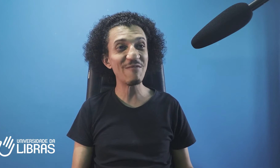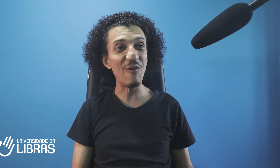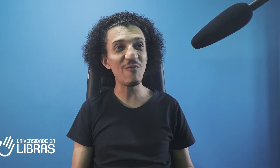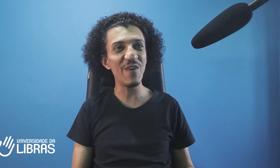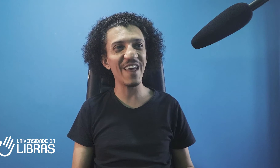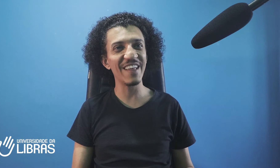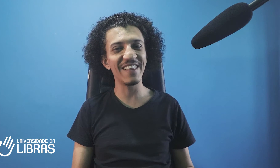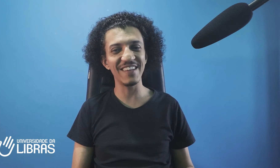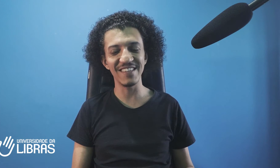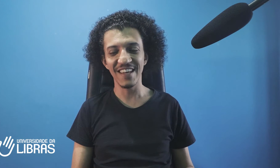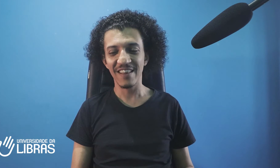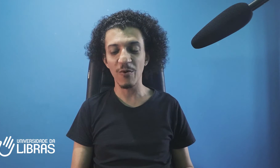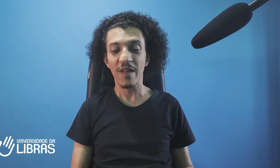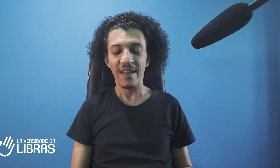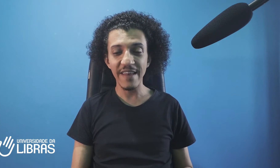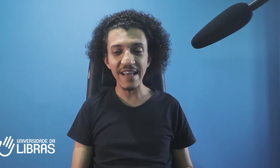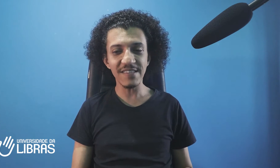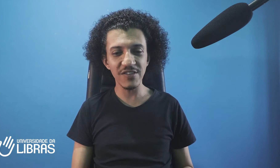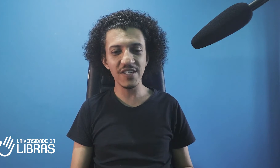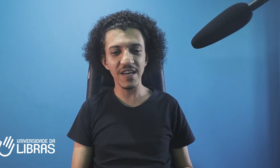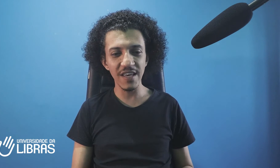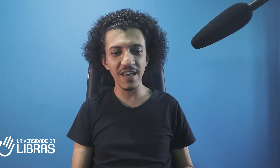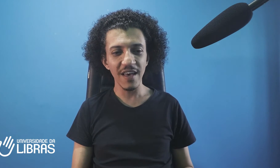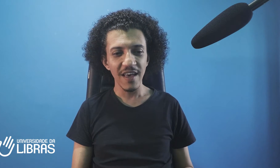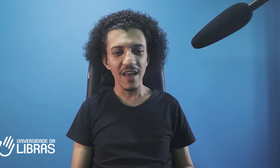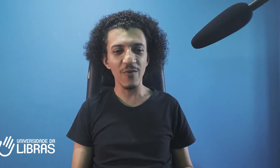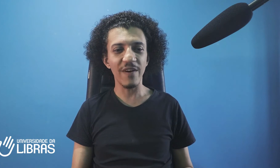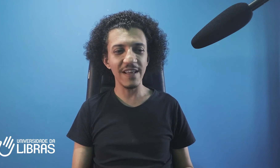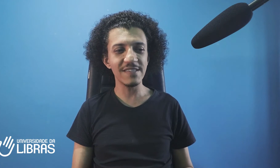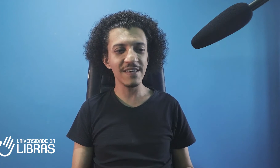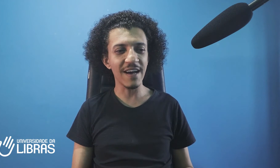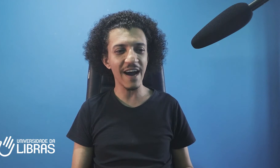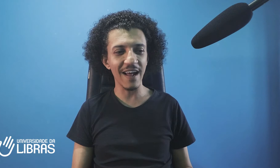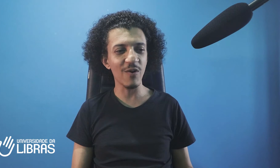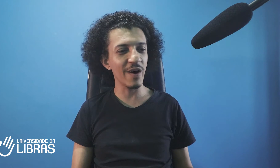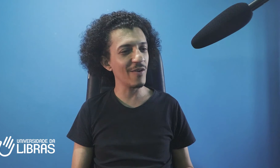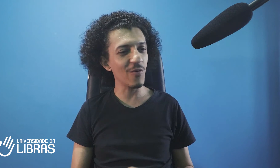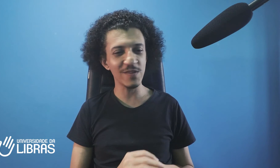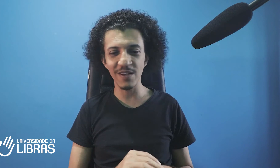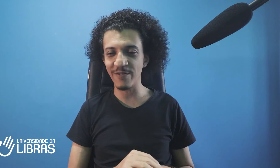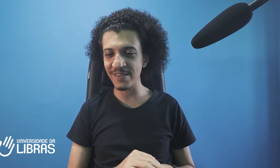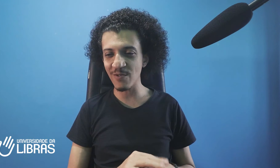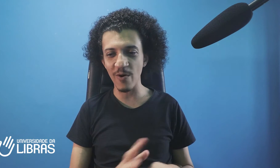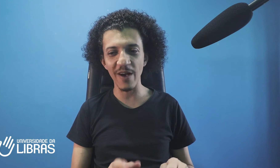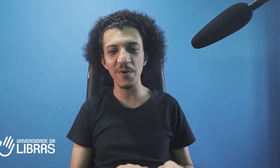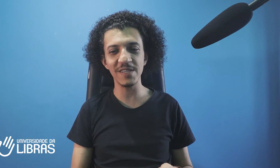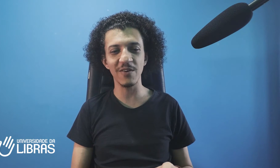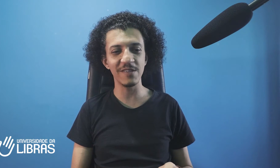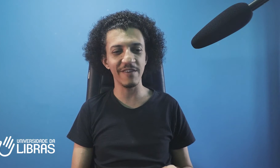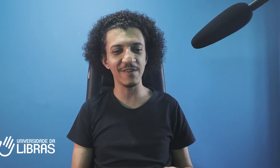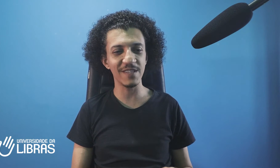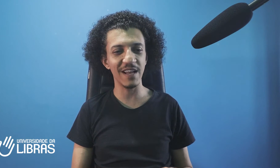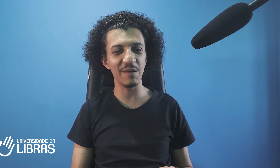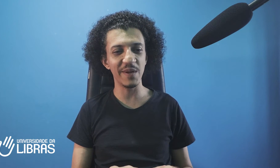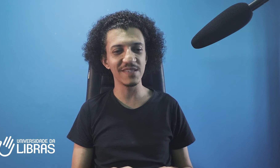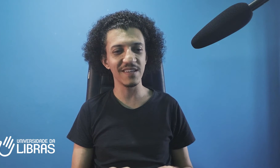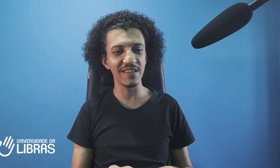consegui envolver Entendi então nesse dia aí eu falei assim cara agora eu consigo fazer qualquer coisa que eu quiser fazer na libra